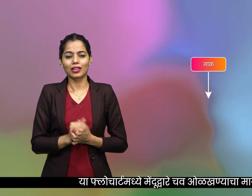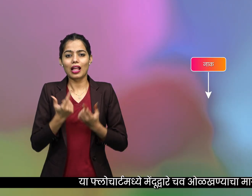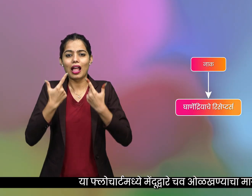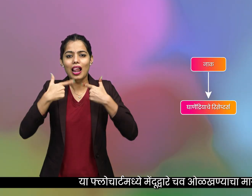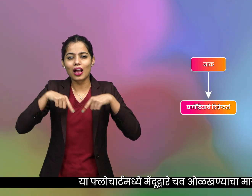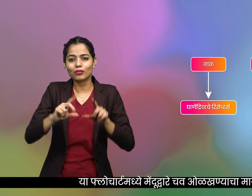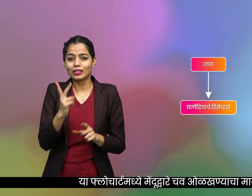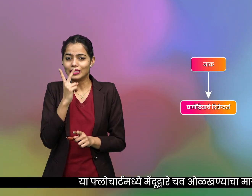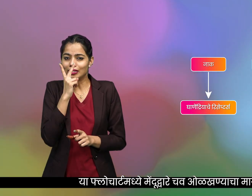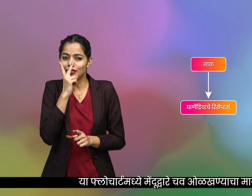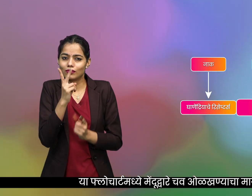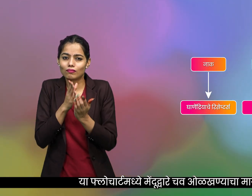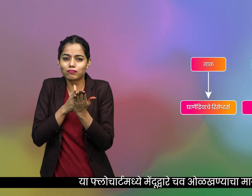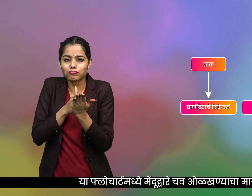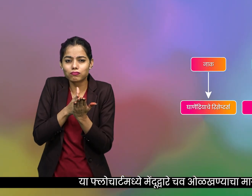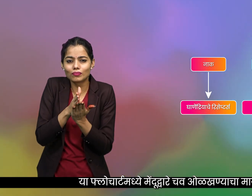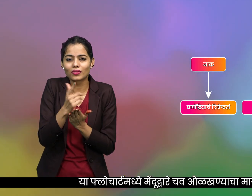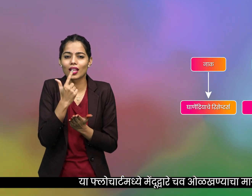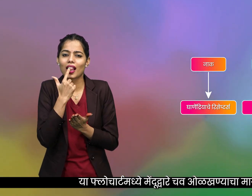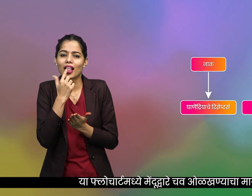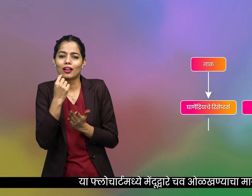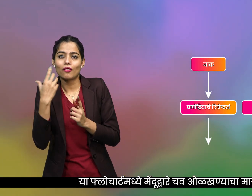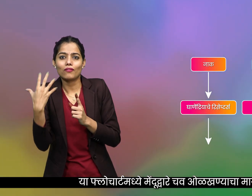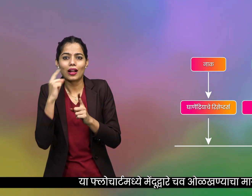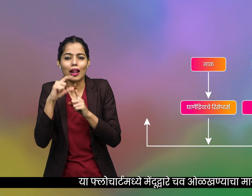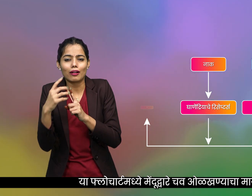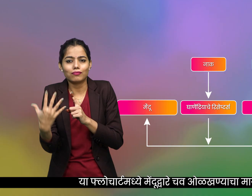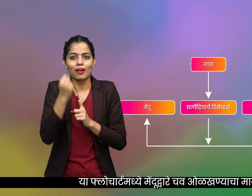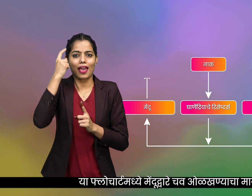या फ्लो चार्टमध्ये मेंदूद्वारे चव ओळखण्याचा मार्ग पाहूया.